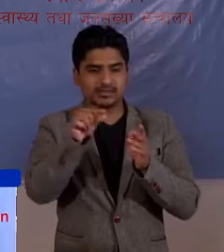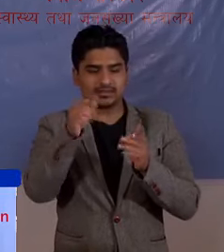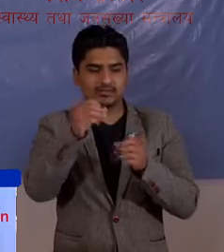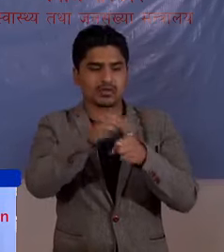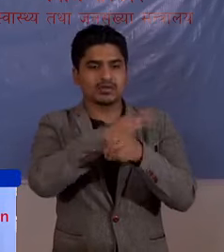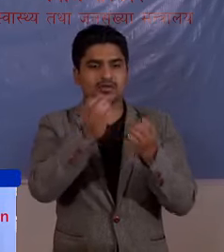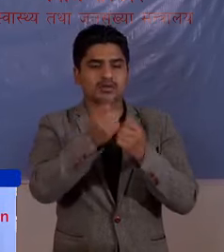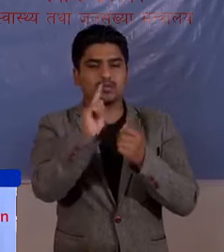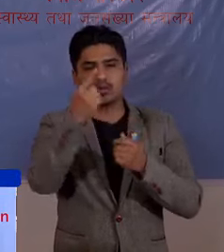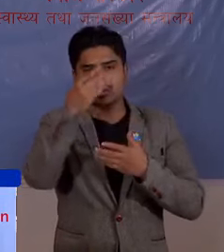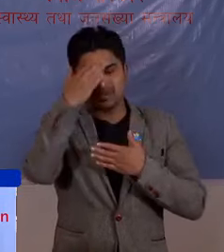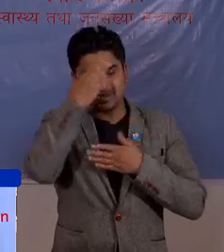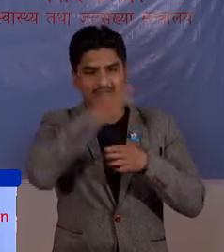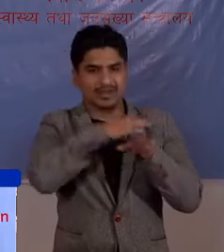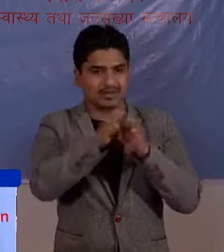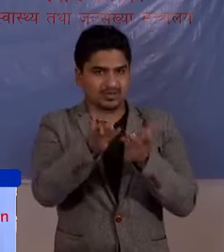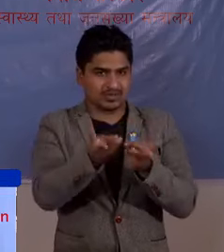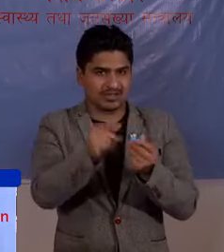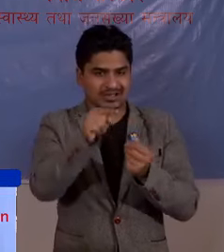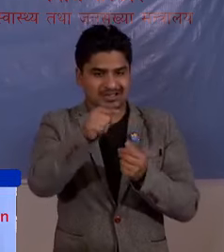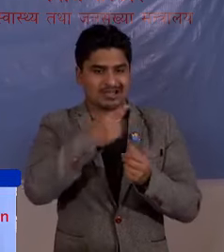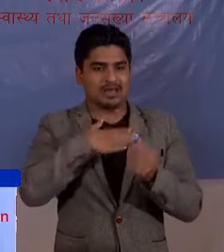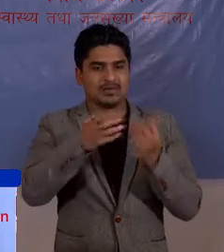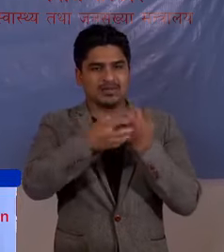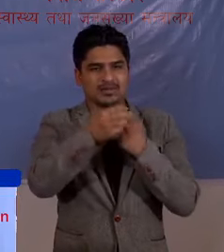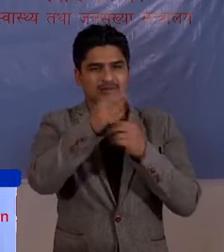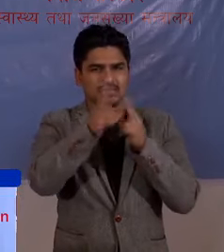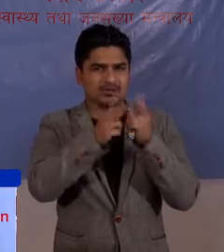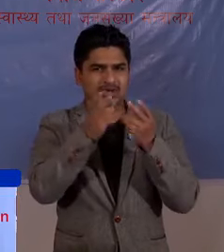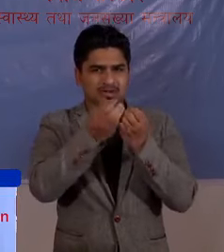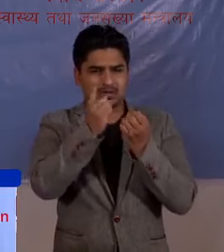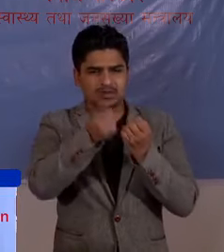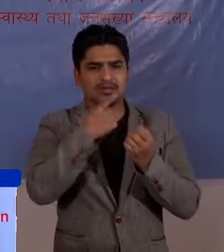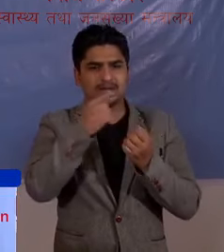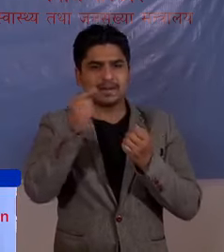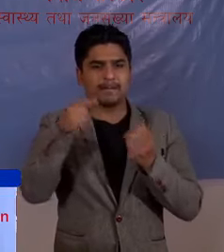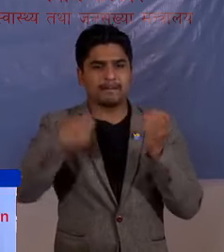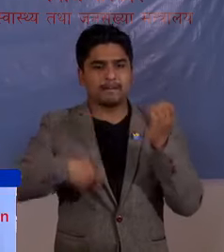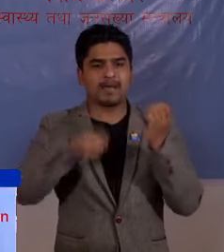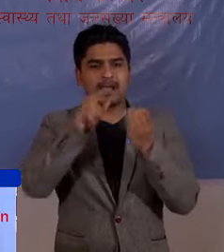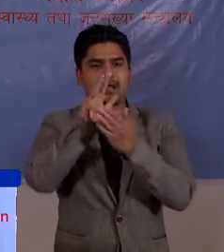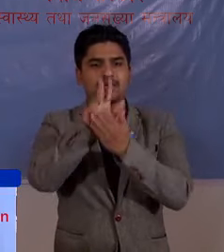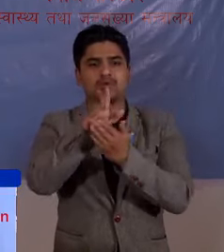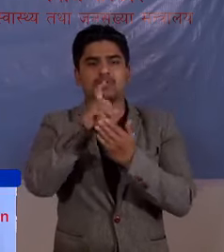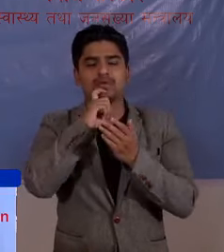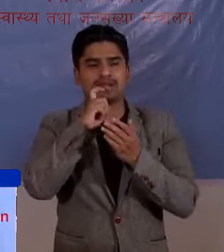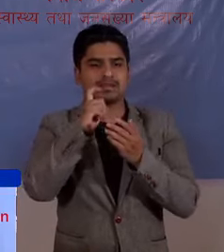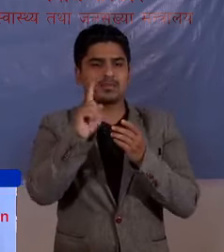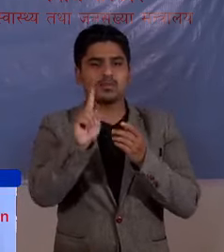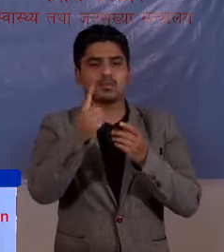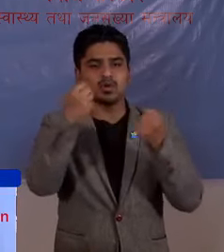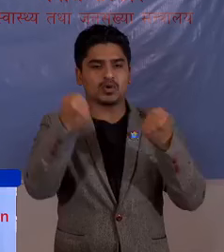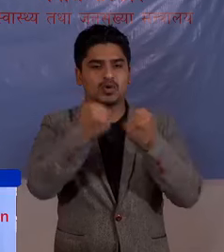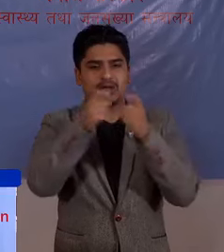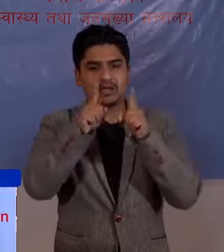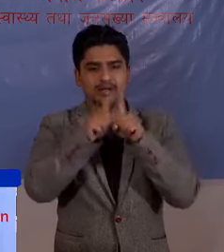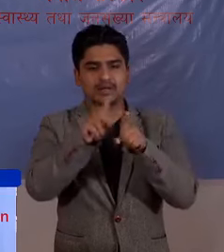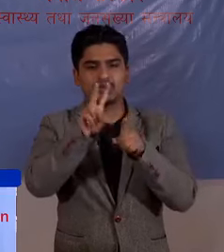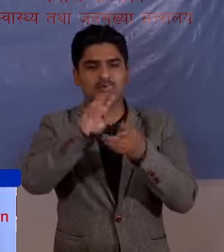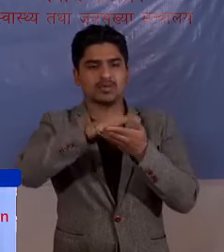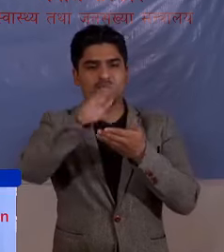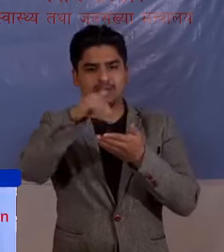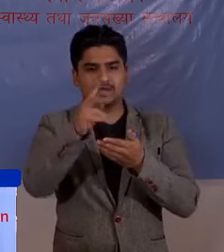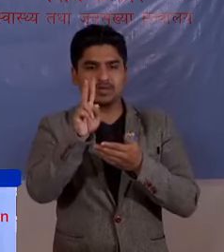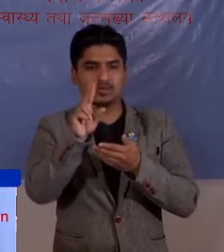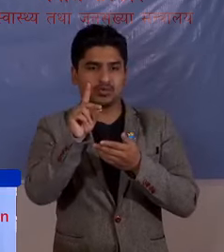संक्रमितको संख्या पनि हो। हाम्रो देशको कुरा गर्दा माघ 9 गते पहिलो केस सँगसँगै करिब 2 महिनापछि